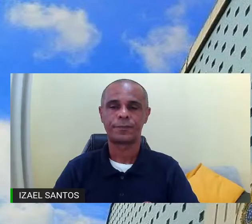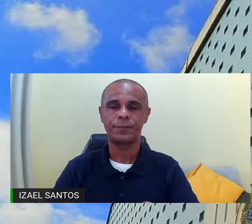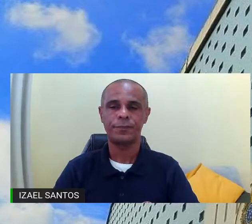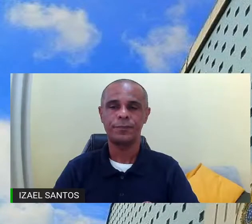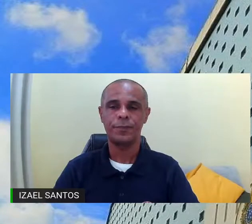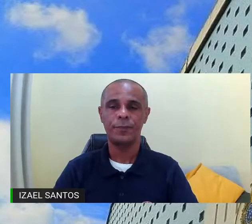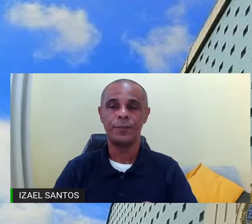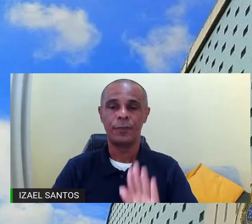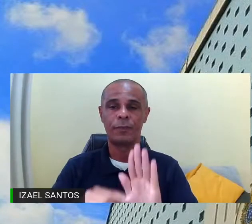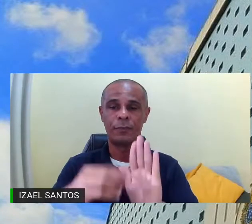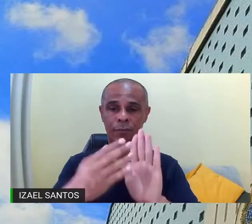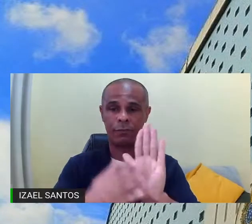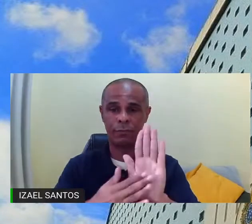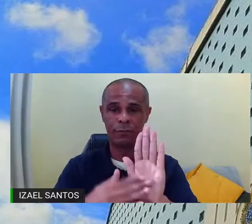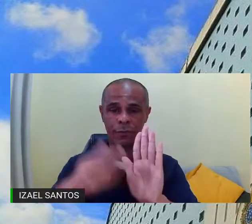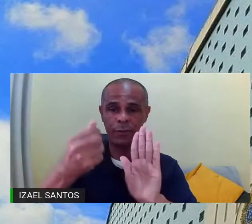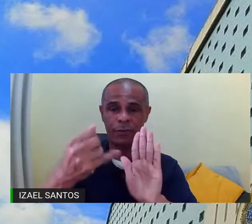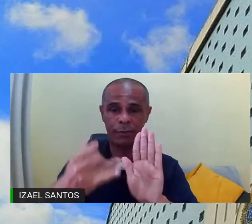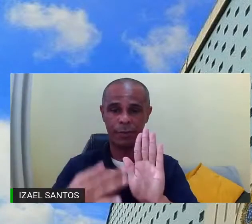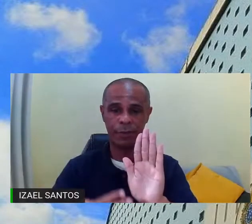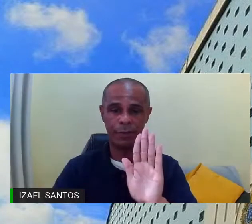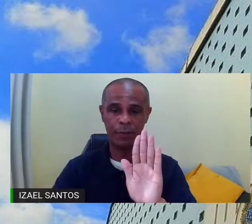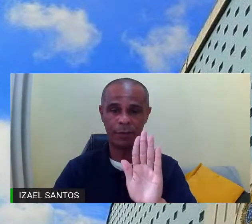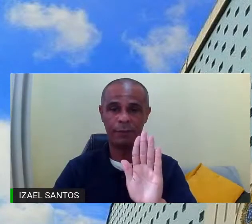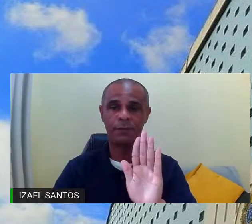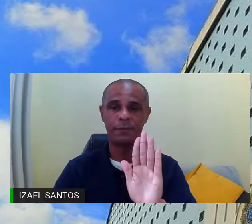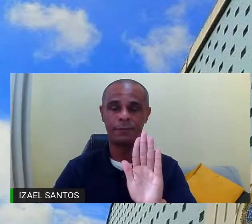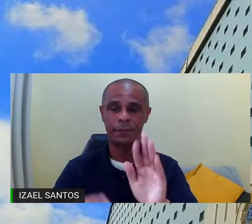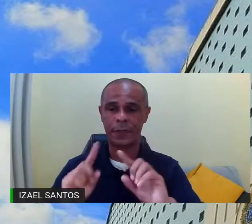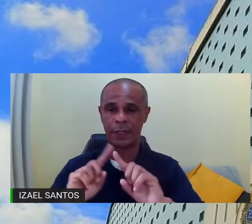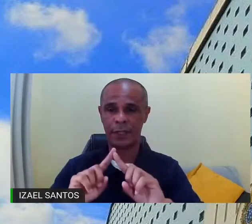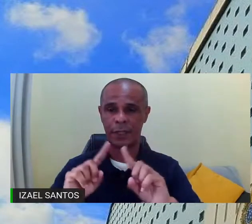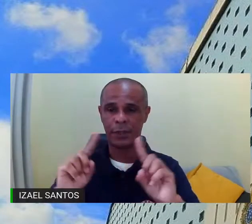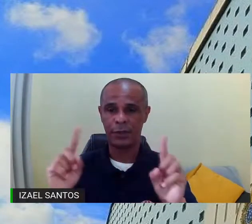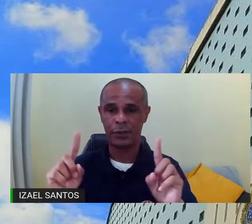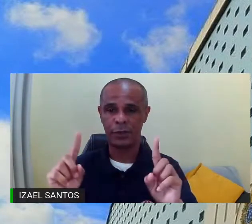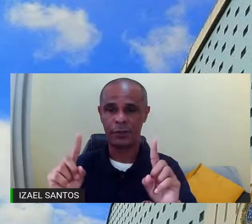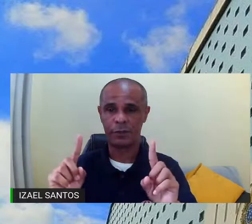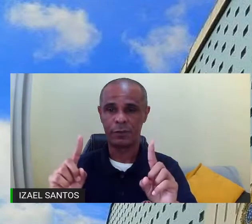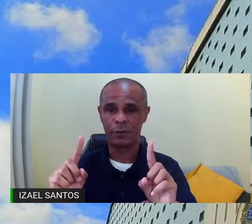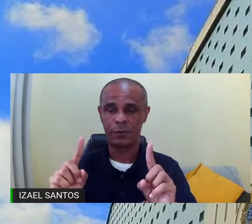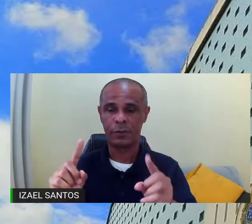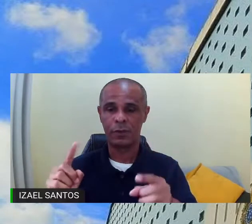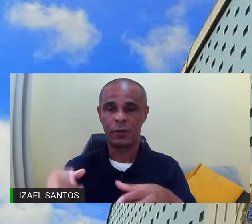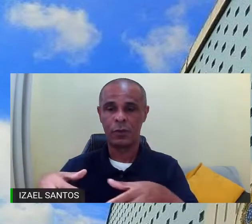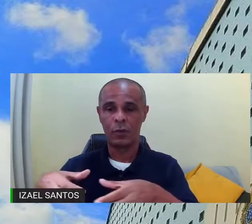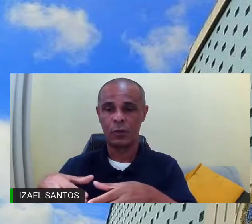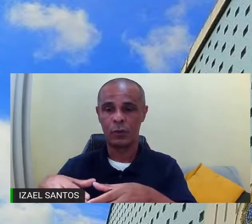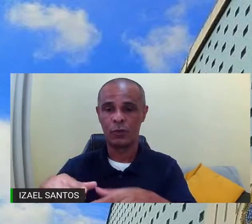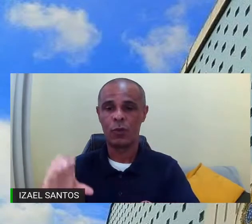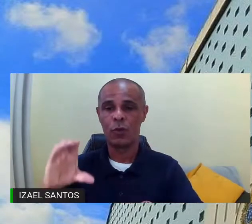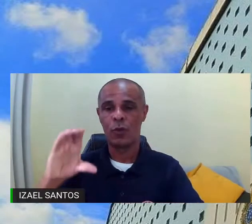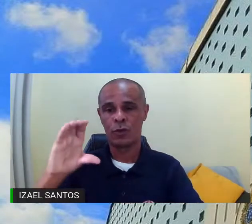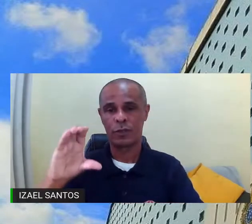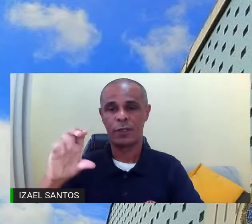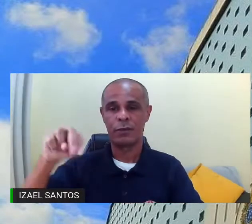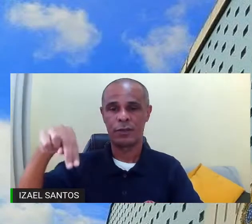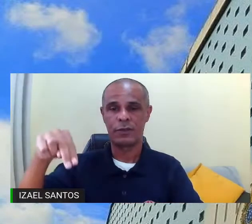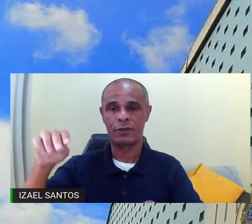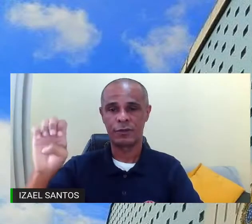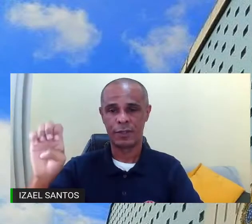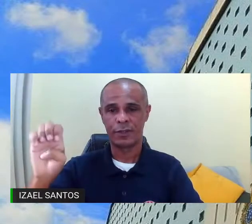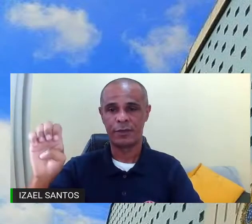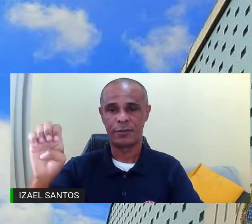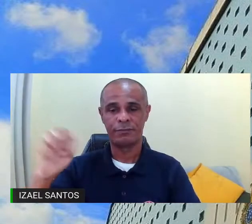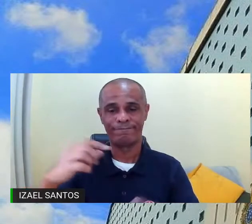A nota explicita sua concepção crítica ao documento do Conselho Nacional de Educação, que pode